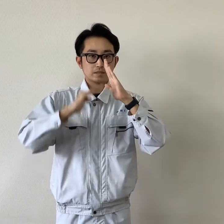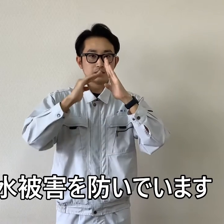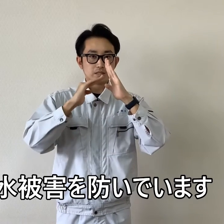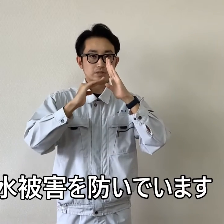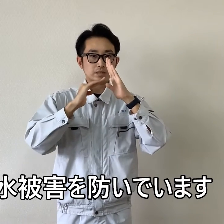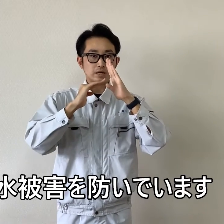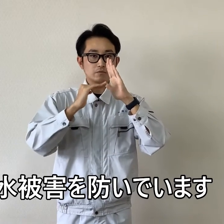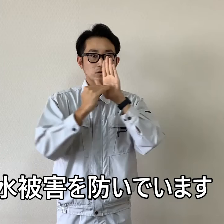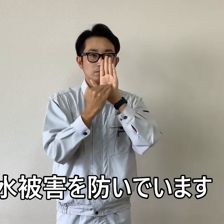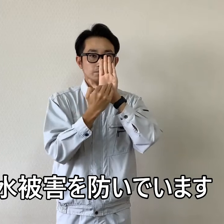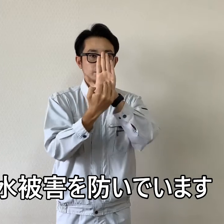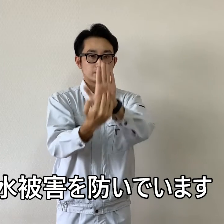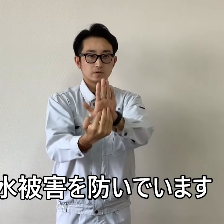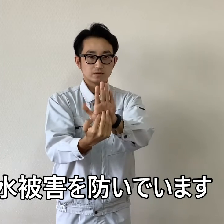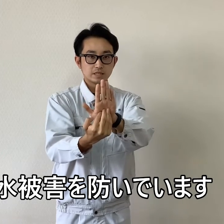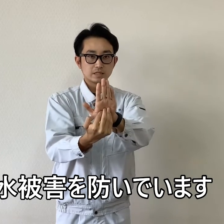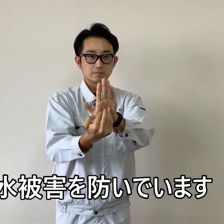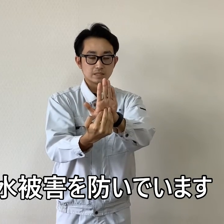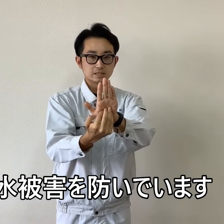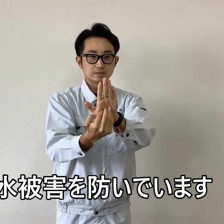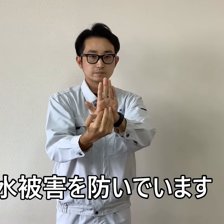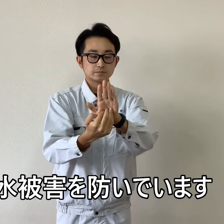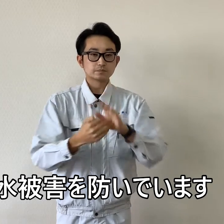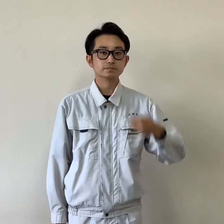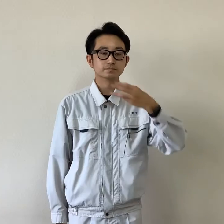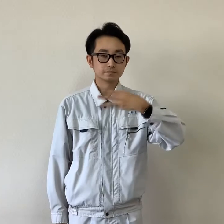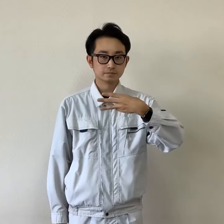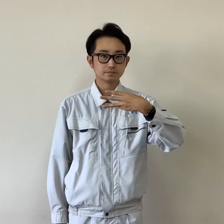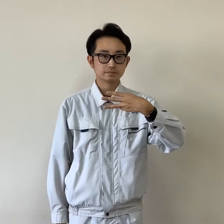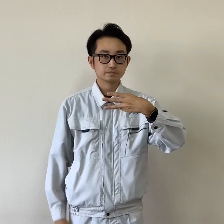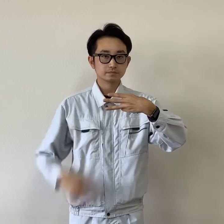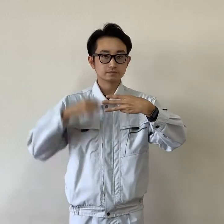浸水被害を防いでいます。